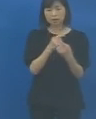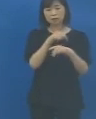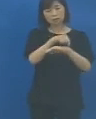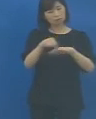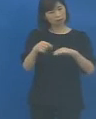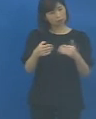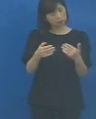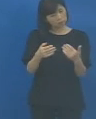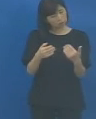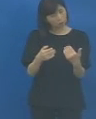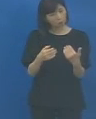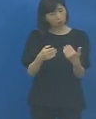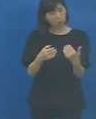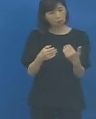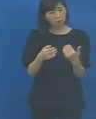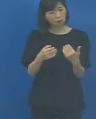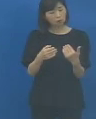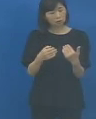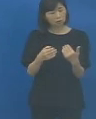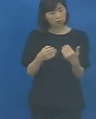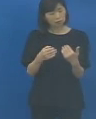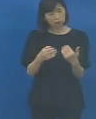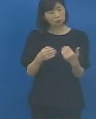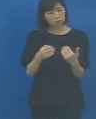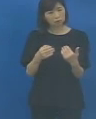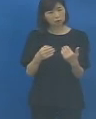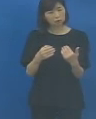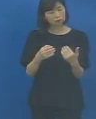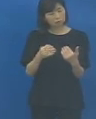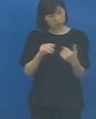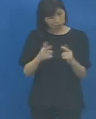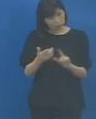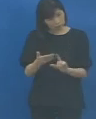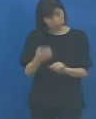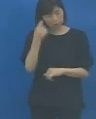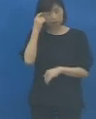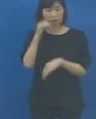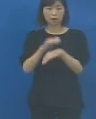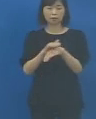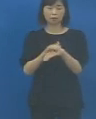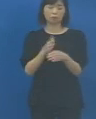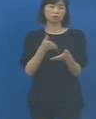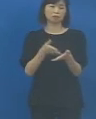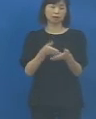かというふうに考えられるという趣旨を申し上げました。